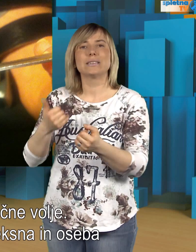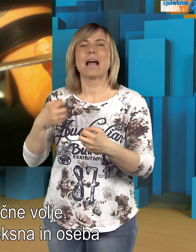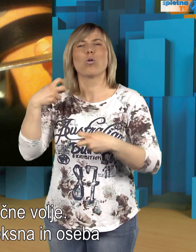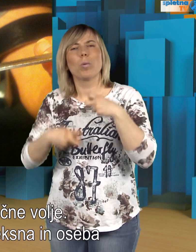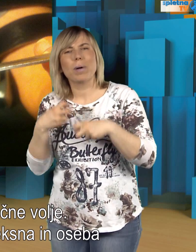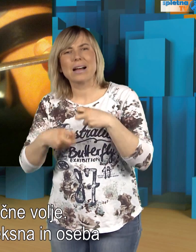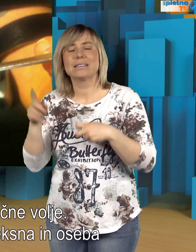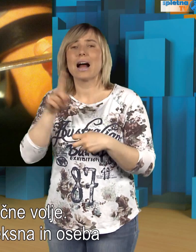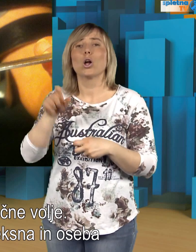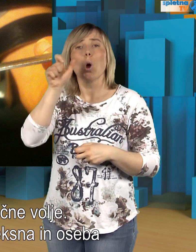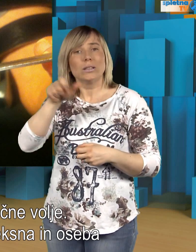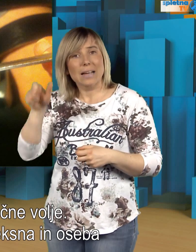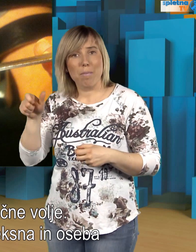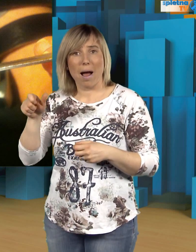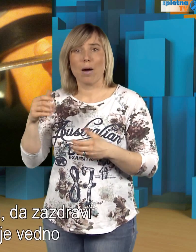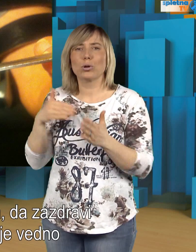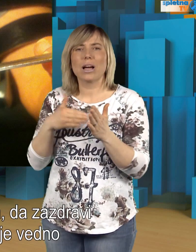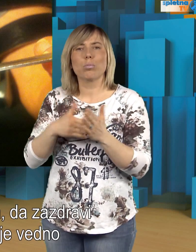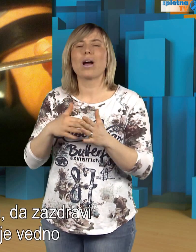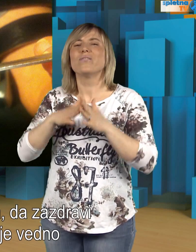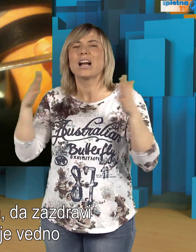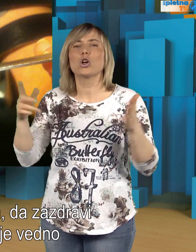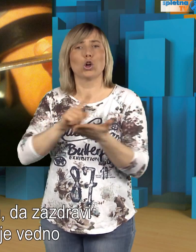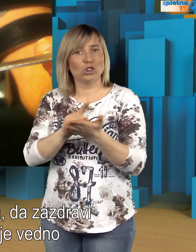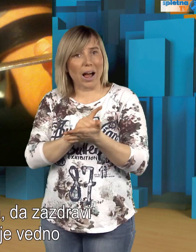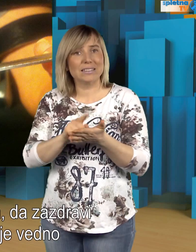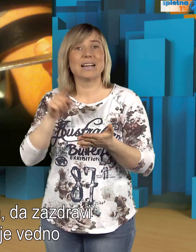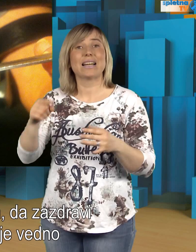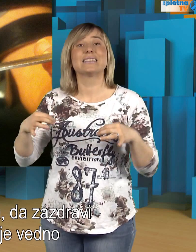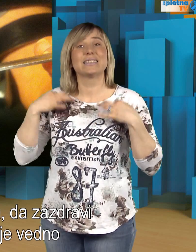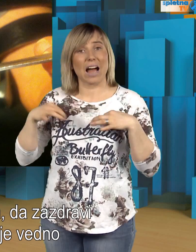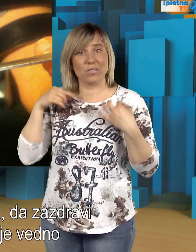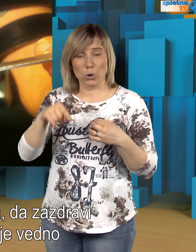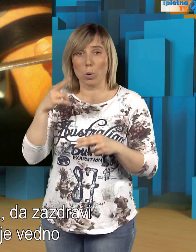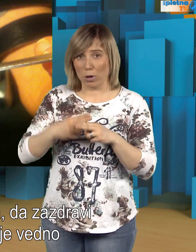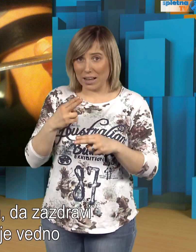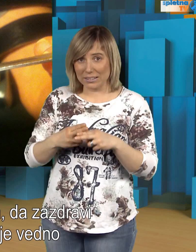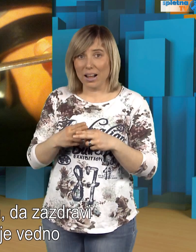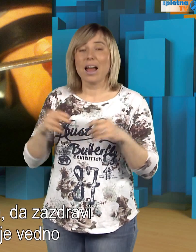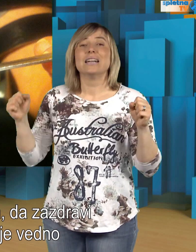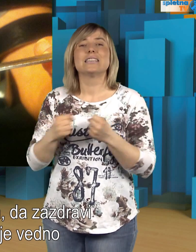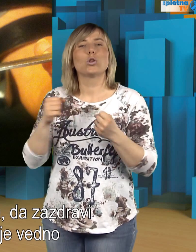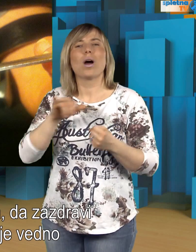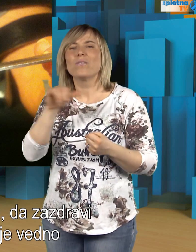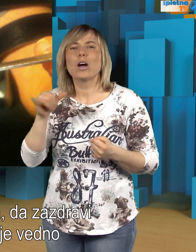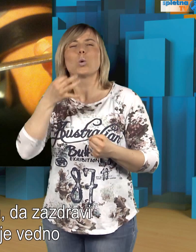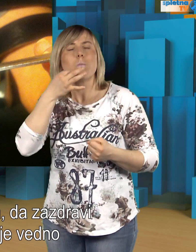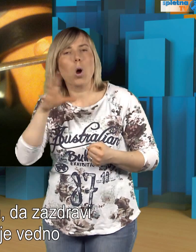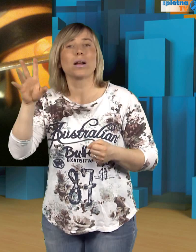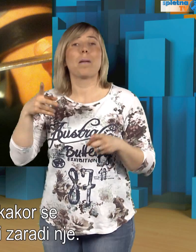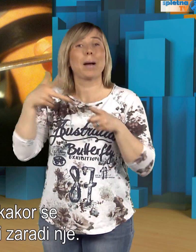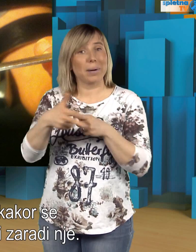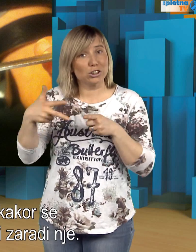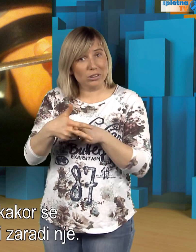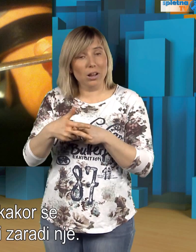Zasvojenost je kompleksna in oseba potrebuje veliko časa, da zazdravi to bolezen, zato je vedno bolje preprečiti,